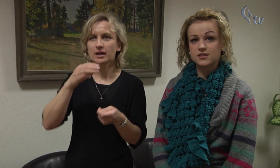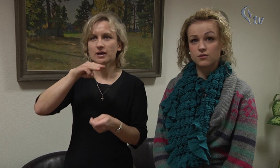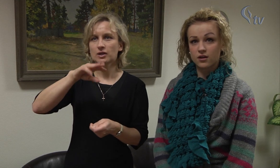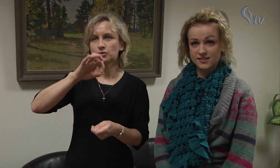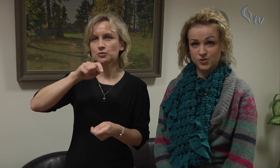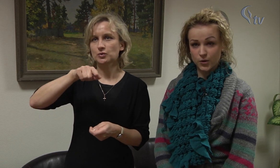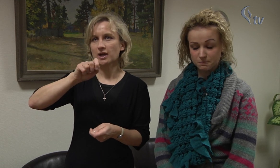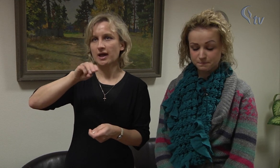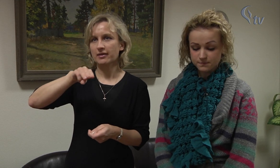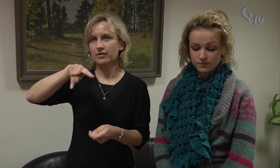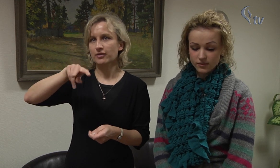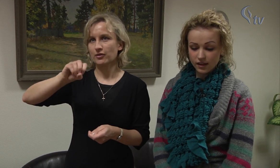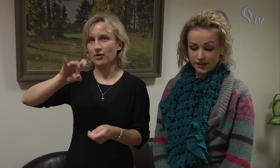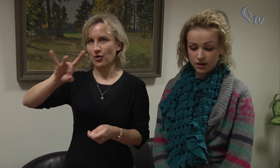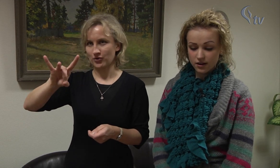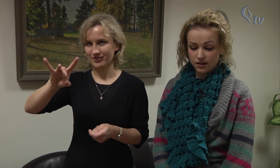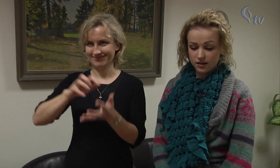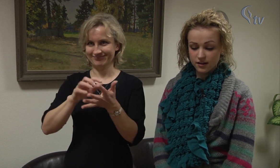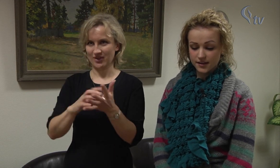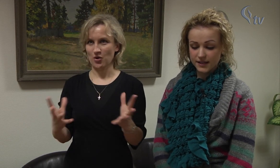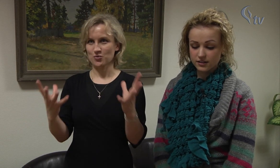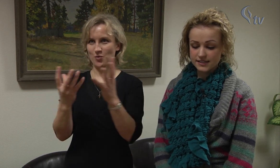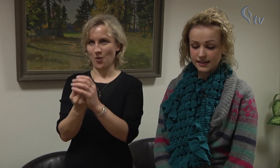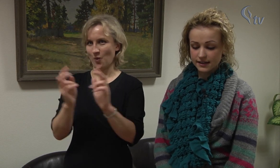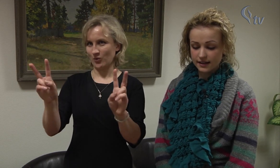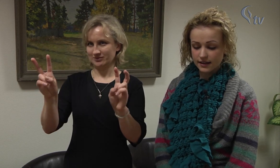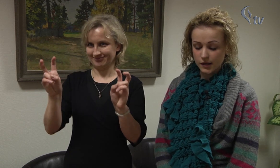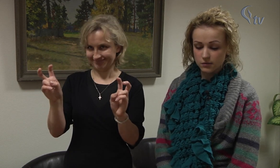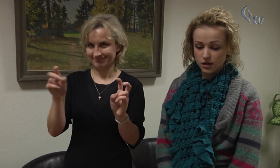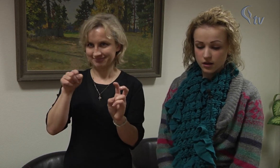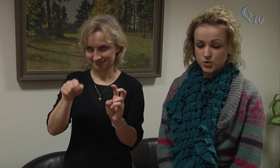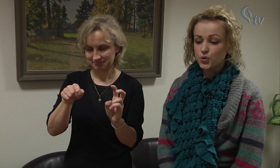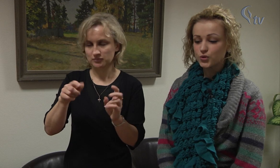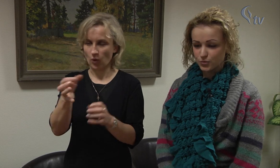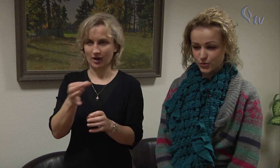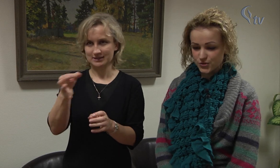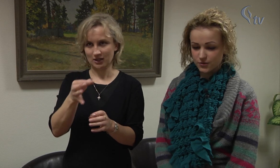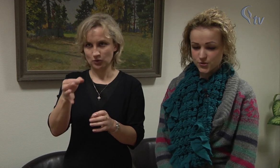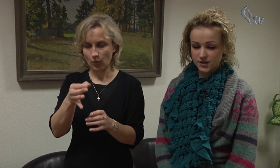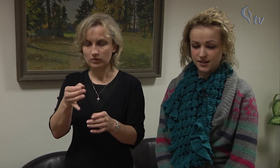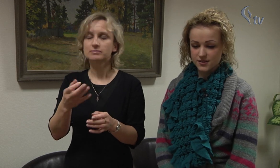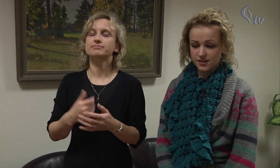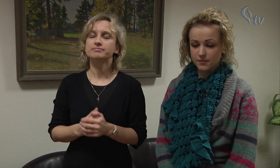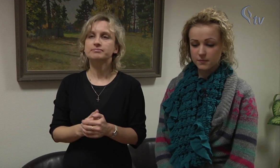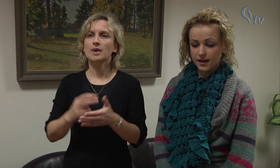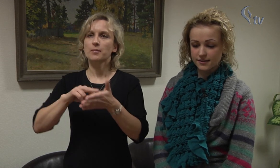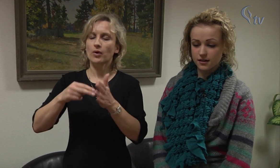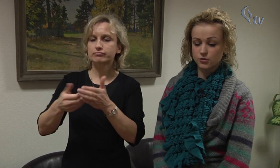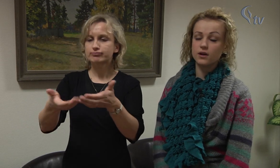siis organisatsioon. Ja meil oli selline sündmus, kus me saime mõelda